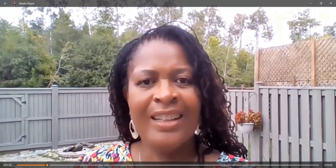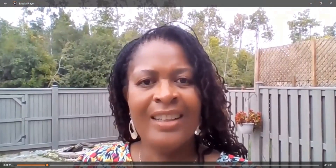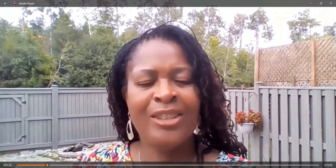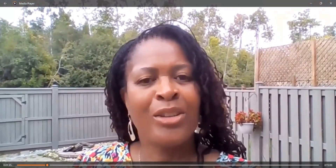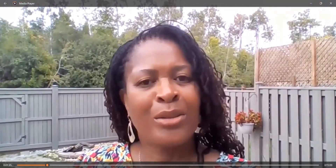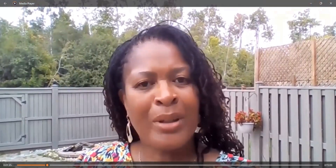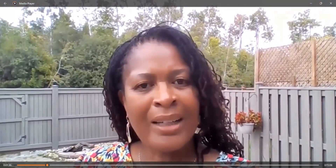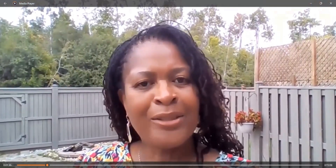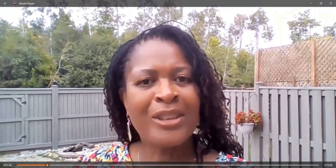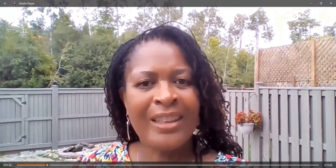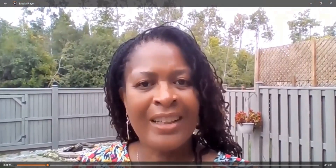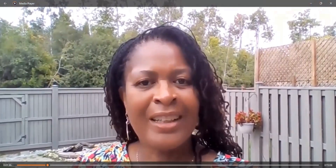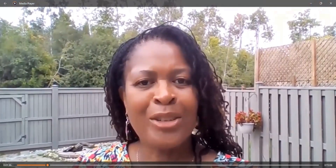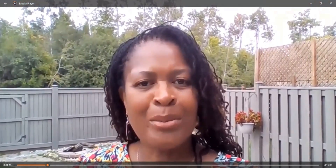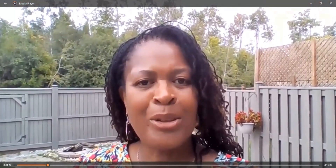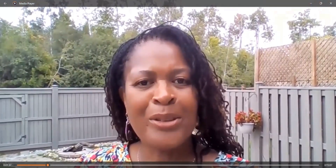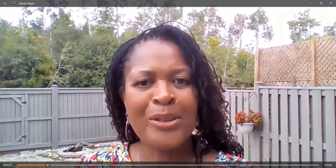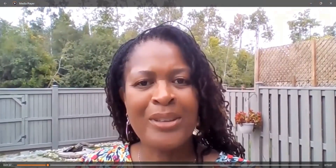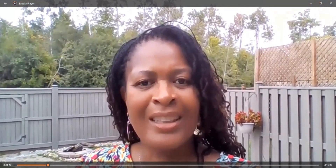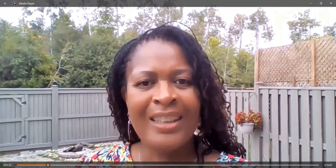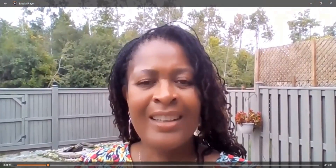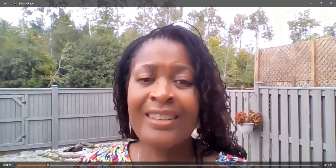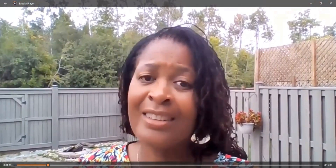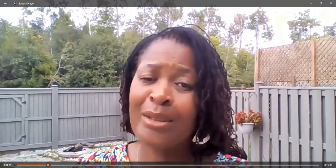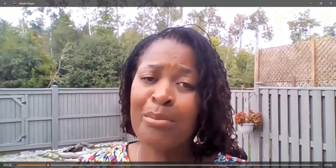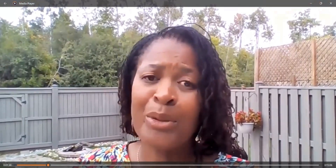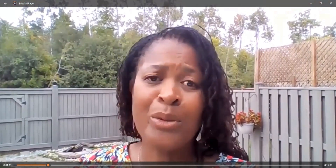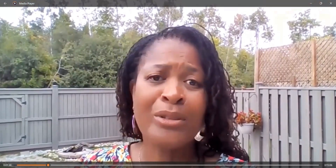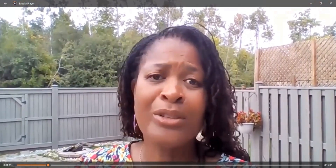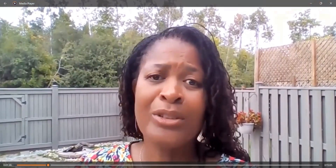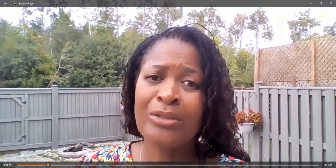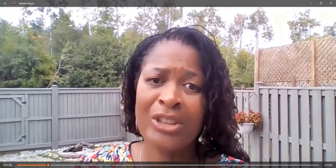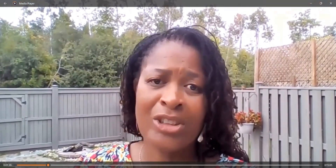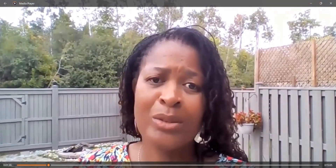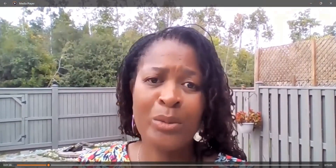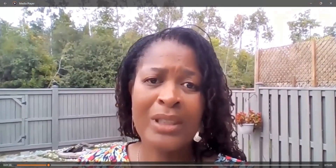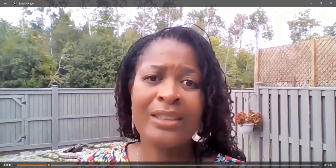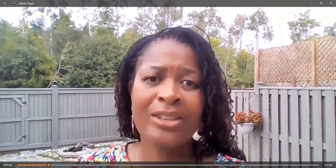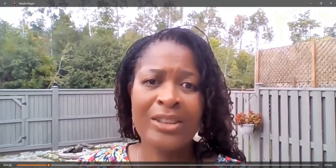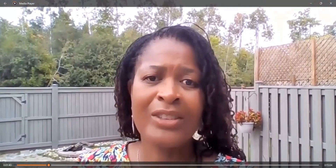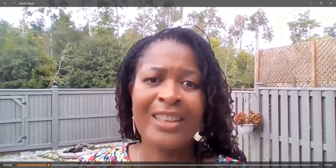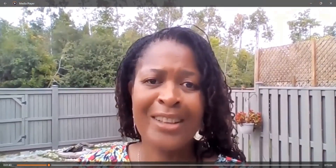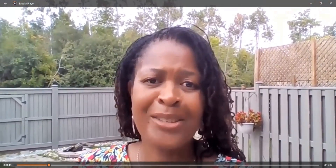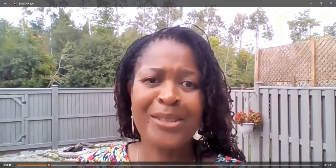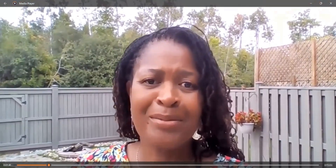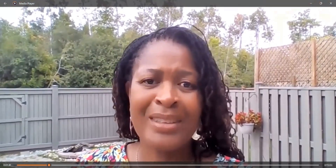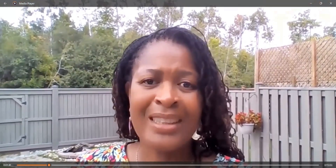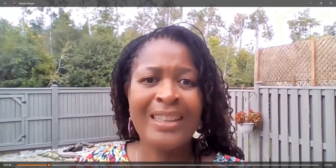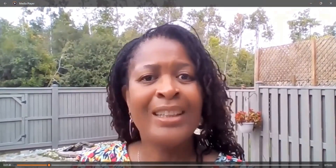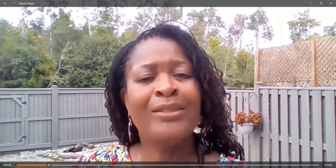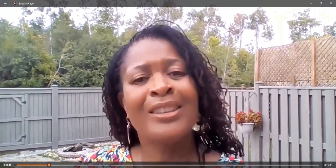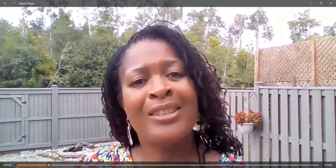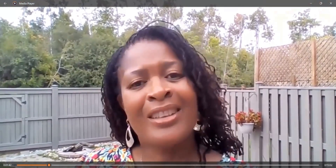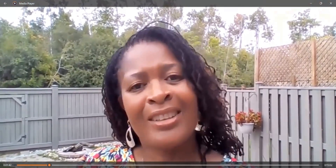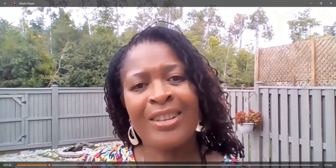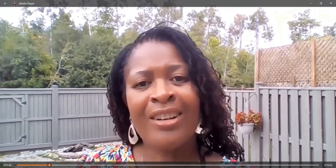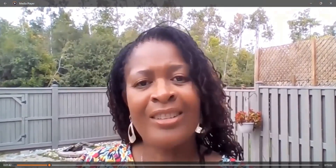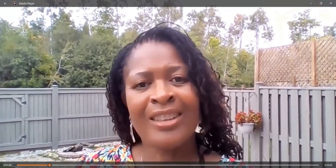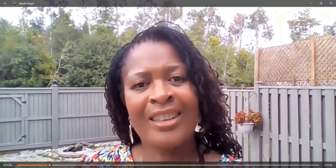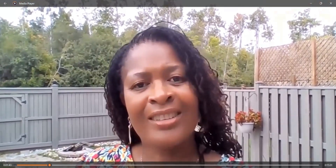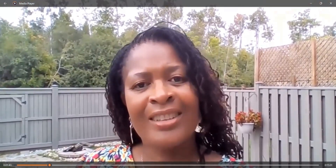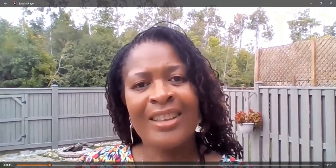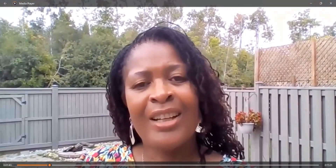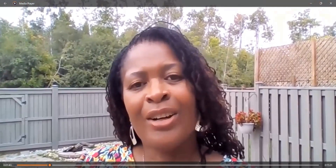rights to thrive today and tomorrow. This is a bold new vision we can achieve together. Even in